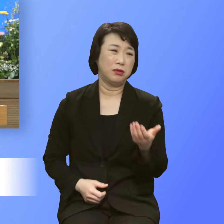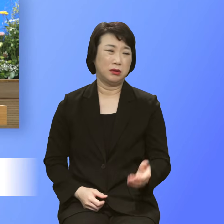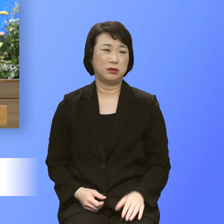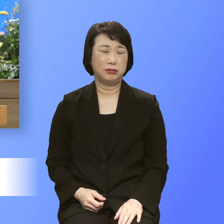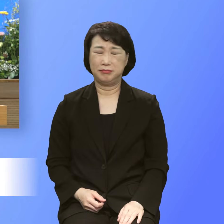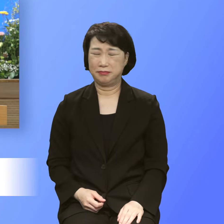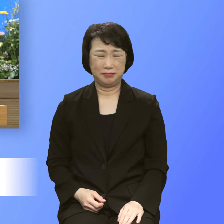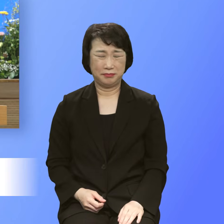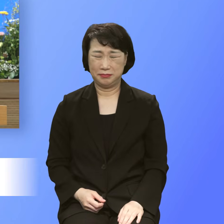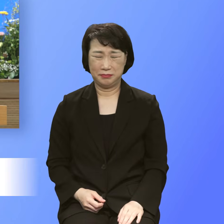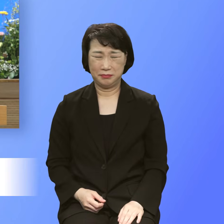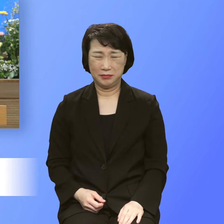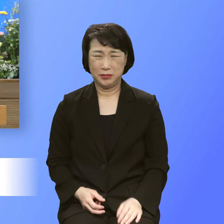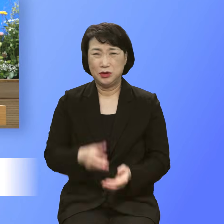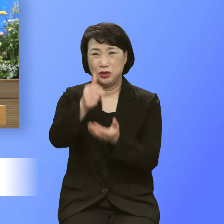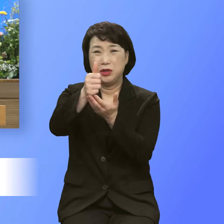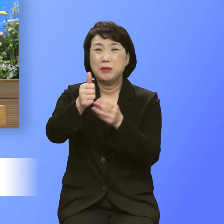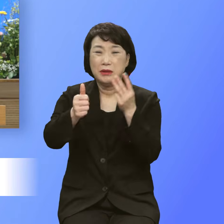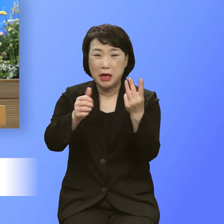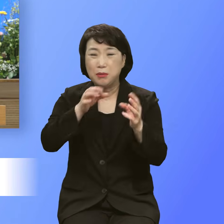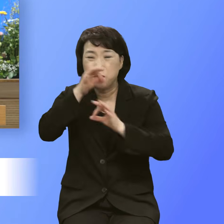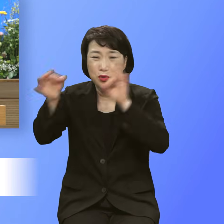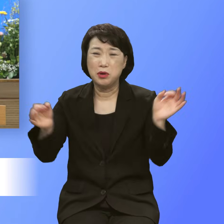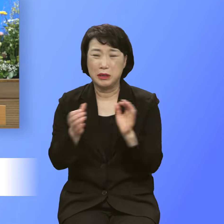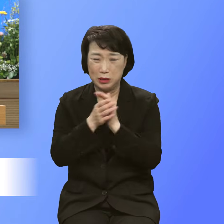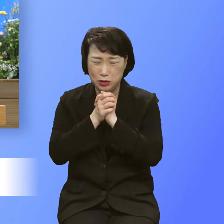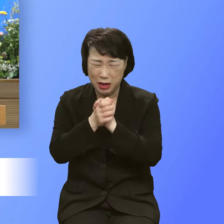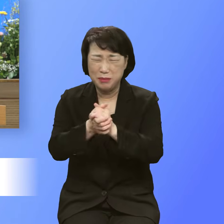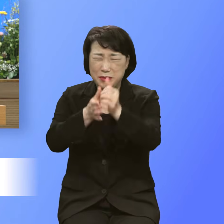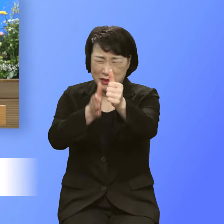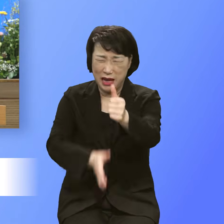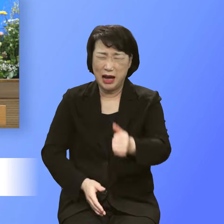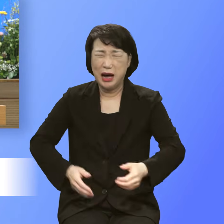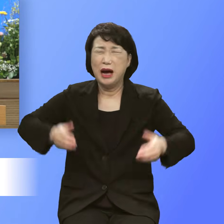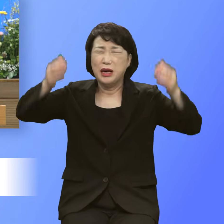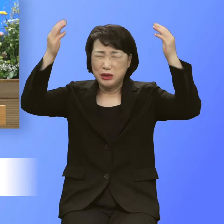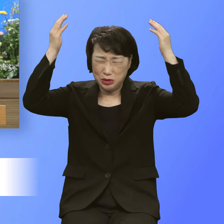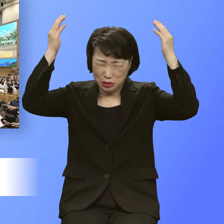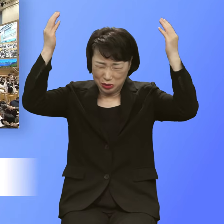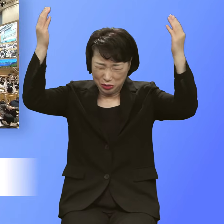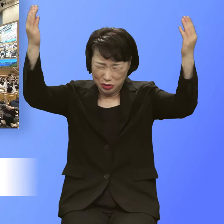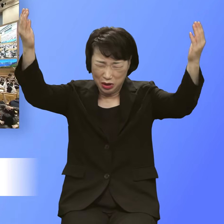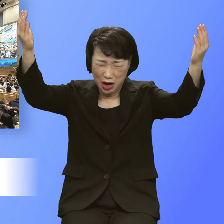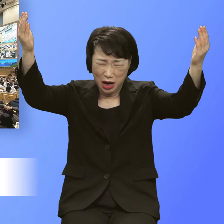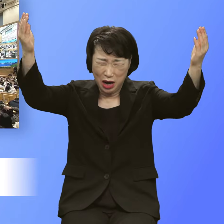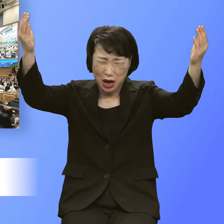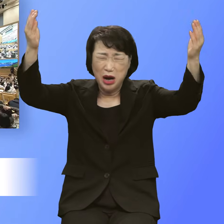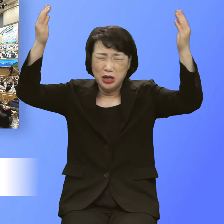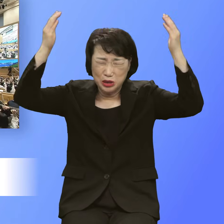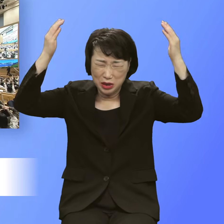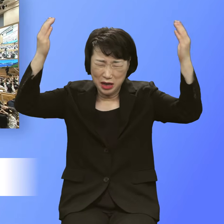응? 주여 삼창하고 기도합니다. 주여!